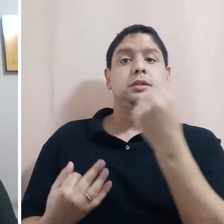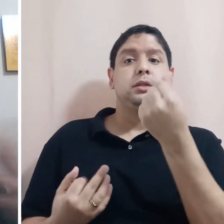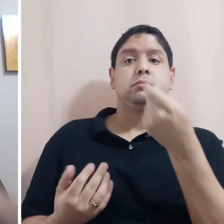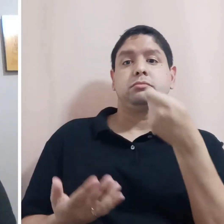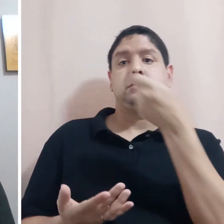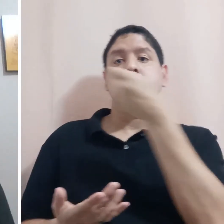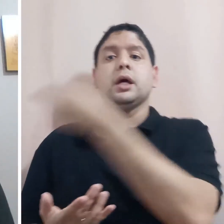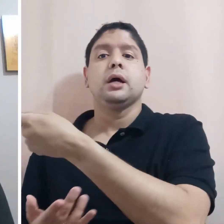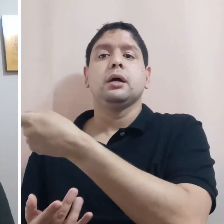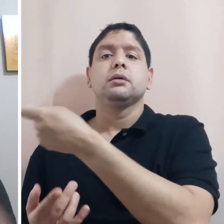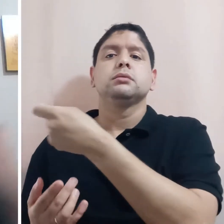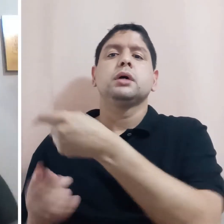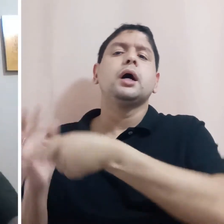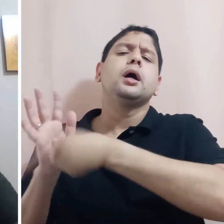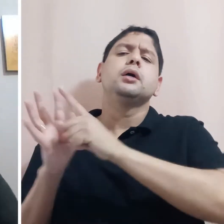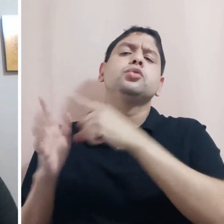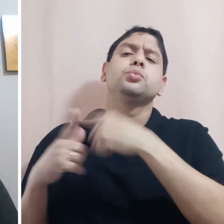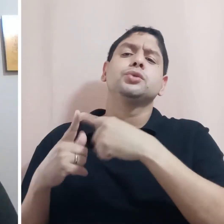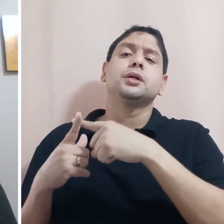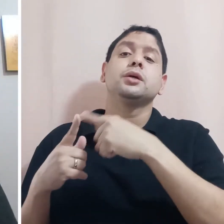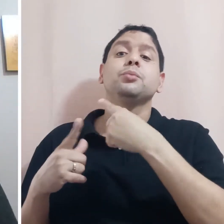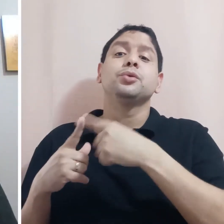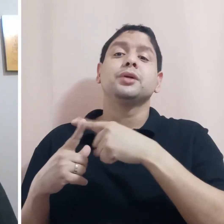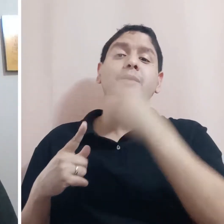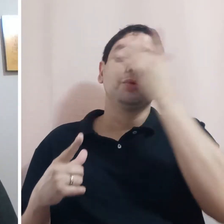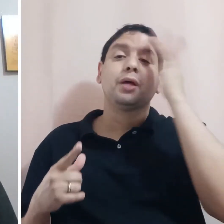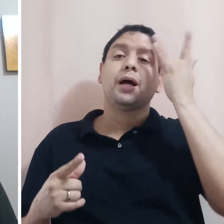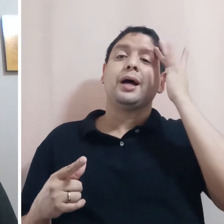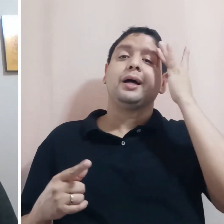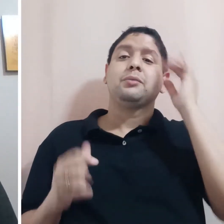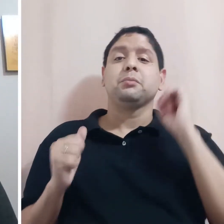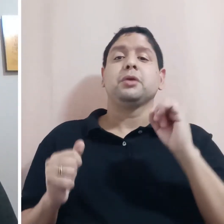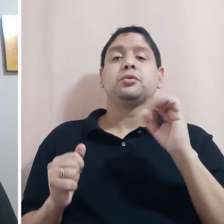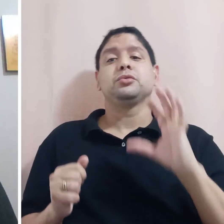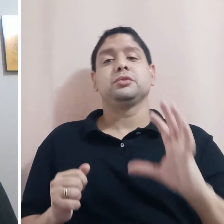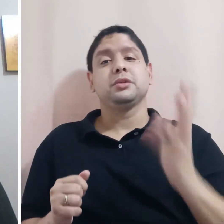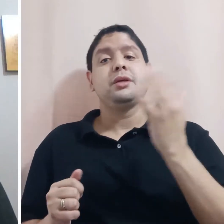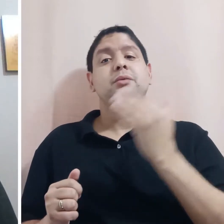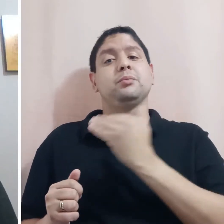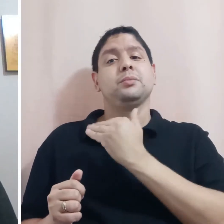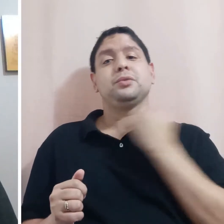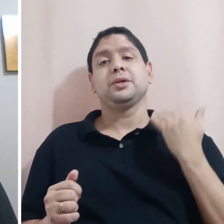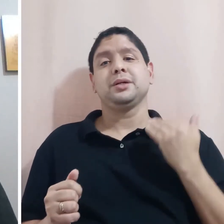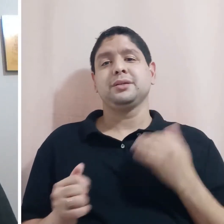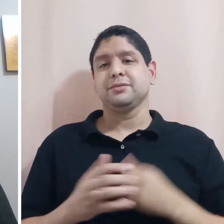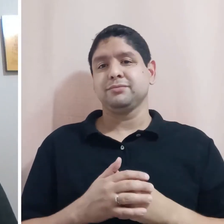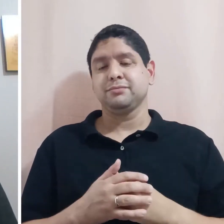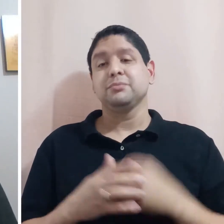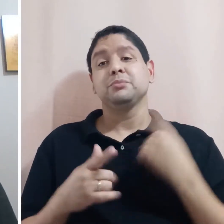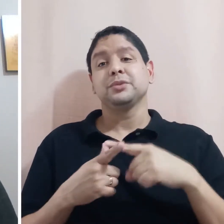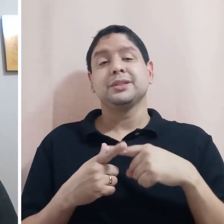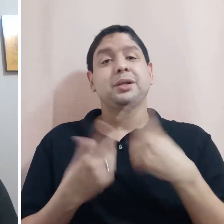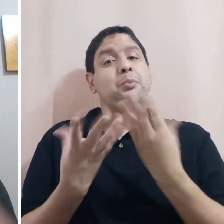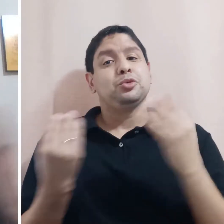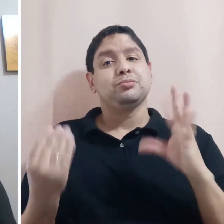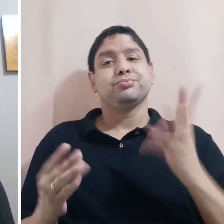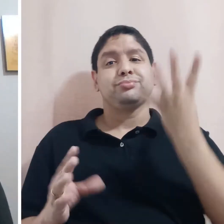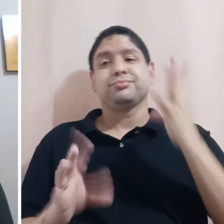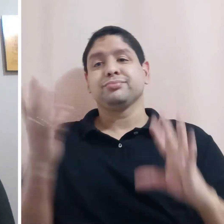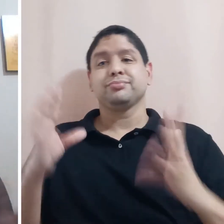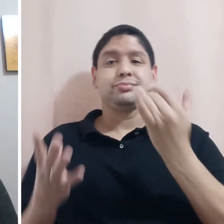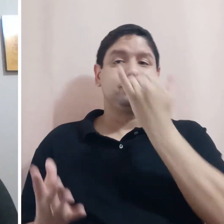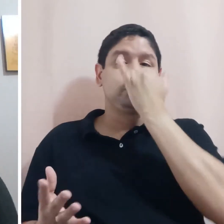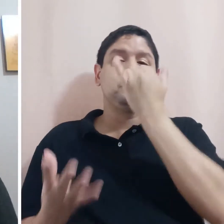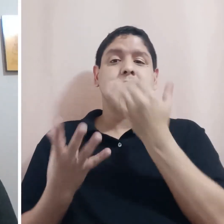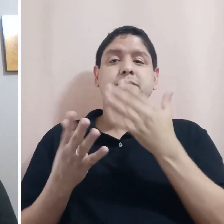viagem. As famílias já recebiam porque não se tinha certeza do retorno desses marinheiros, né, de tantos naufrágios, de